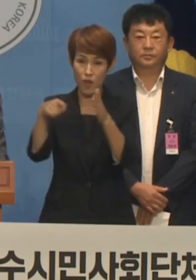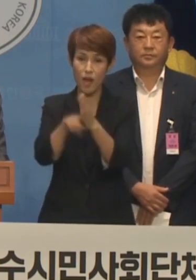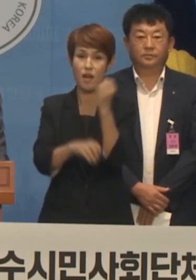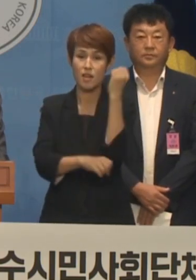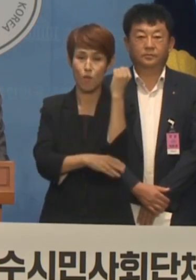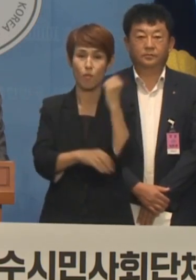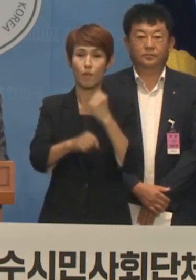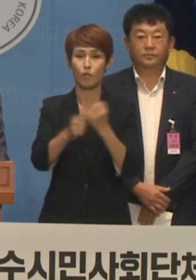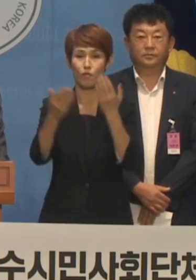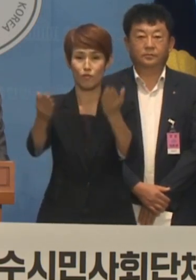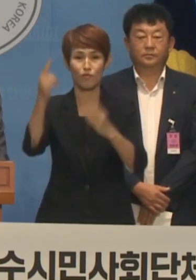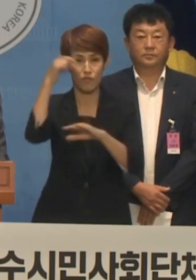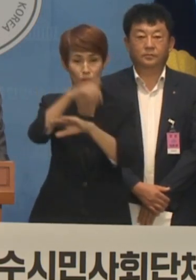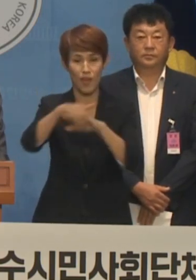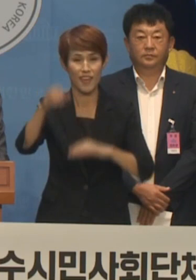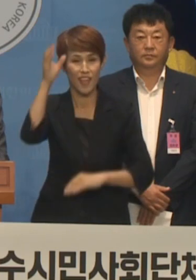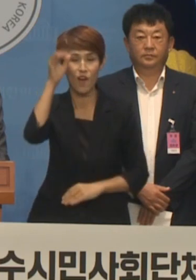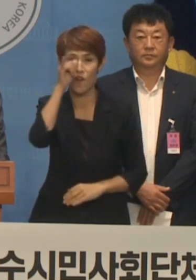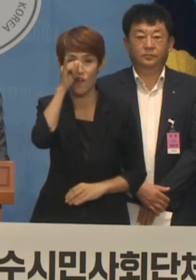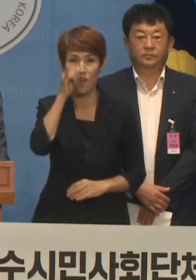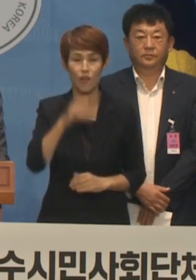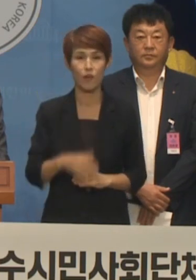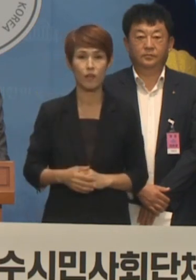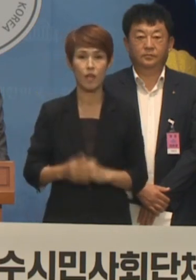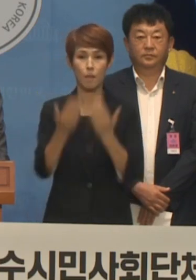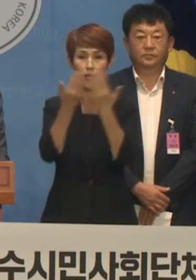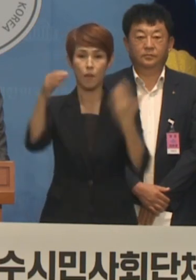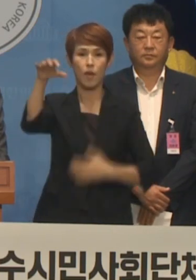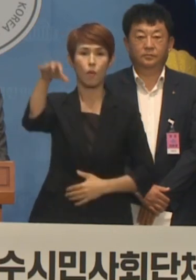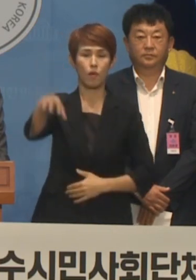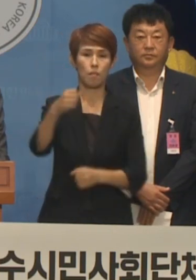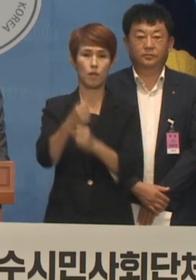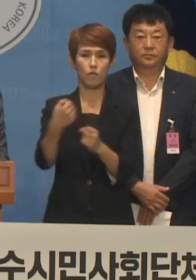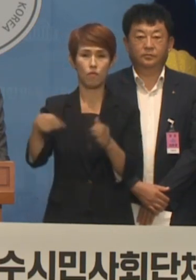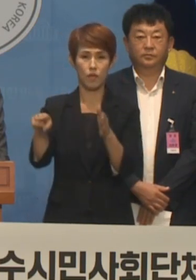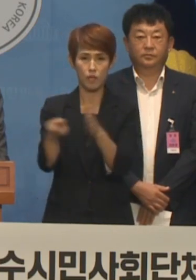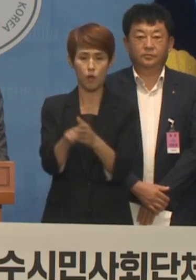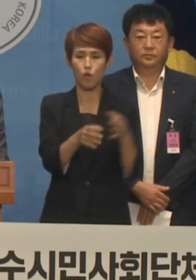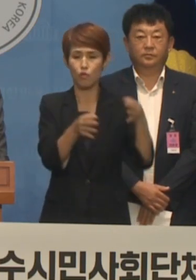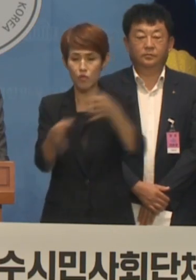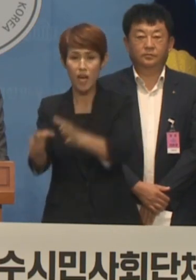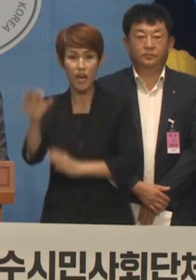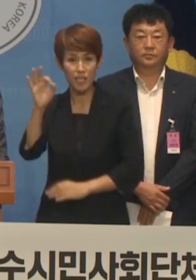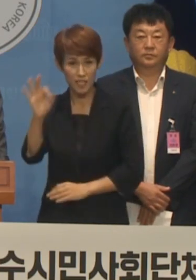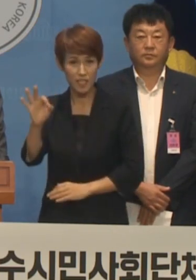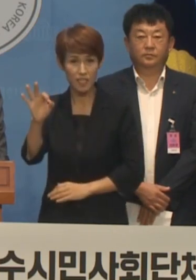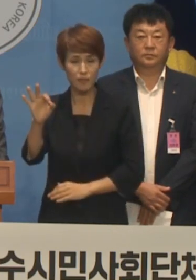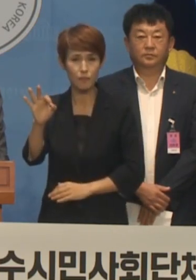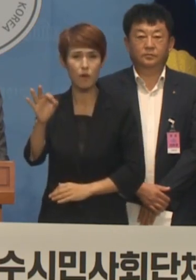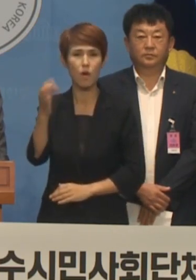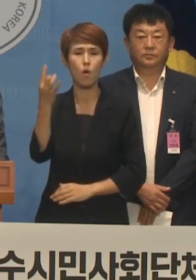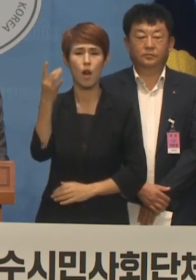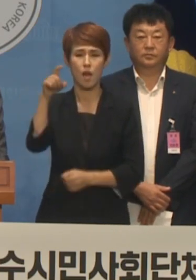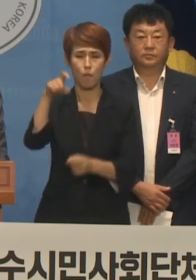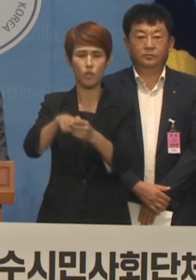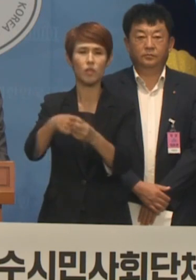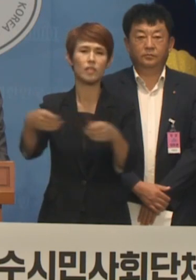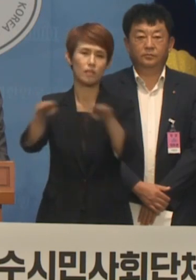기대하고 있습니다. 이를 위해서는 박람회장 조성을 위한 정부 선투자금은 박람회 본연의 목적 실현을